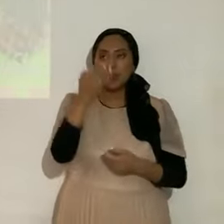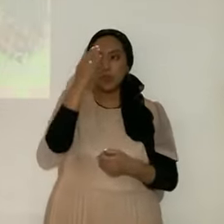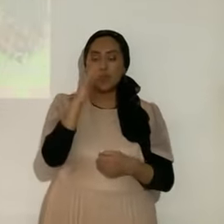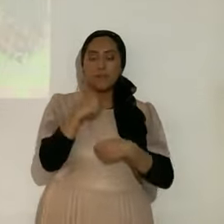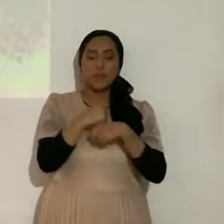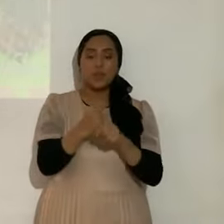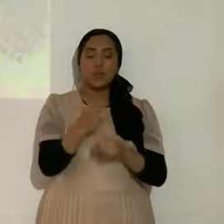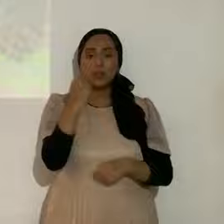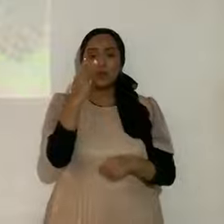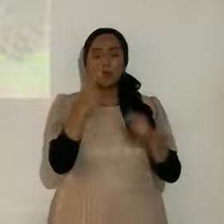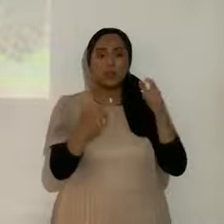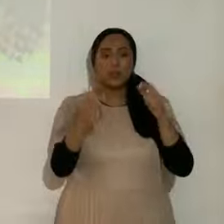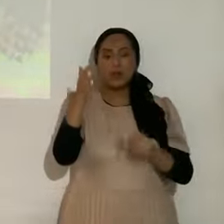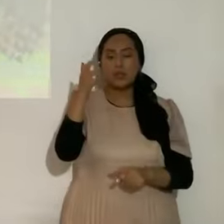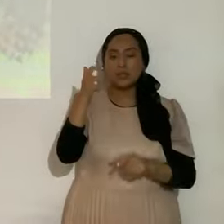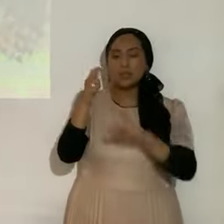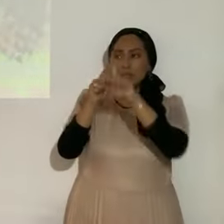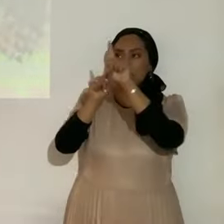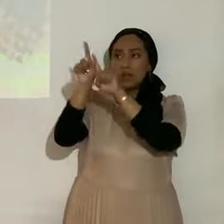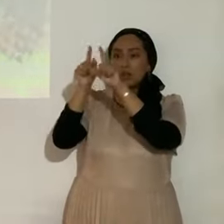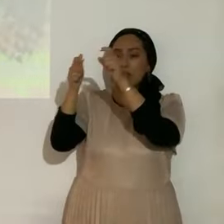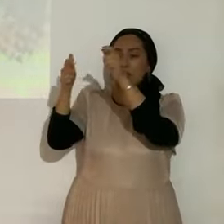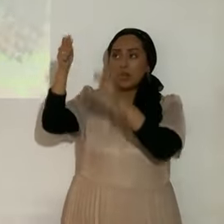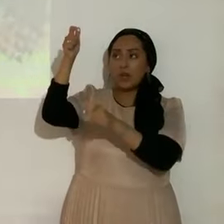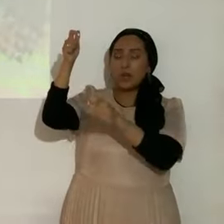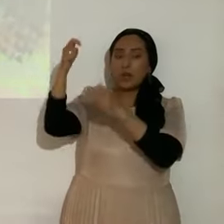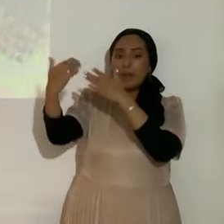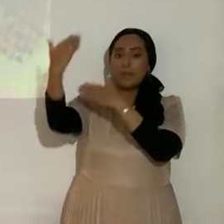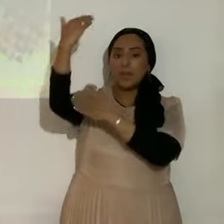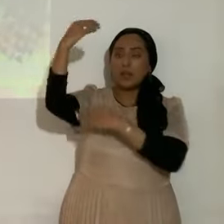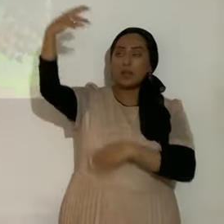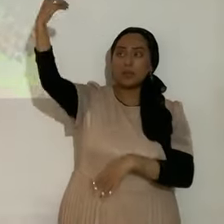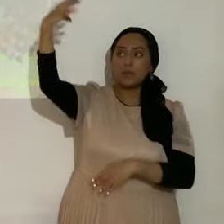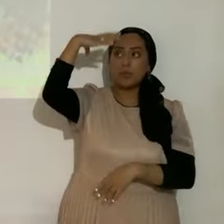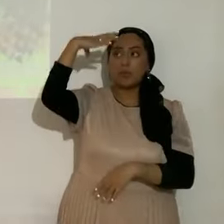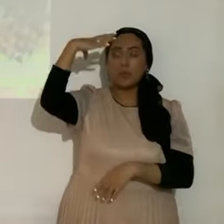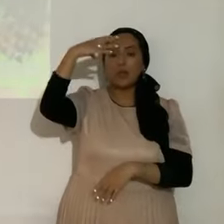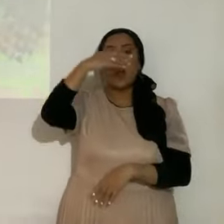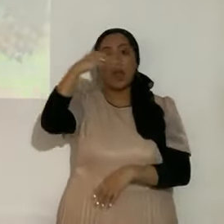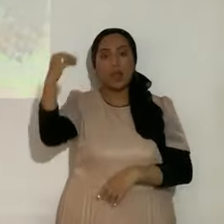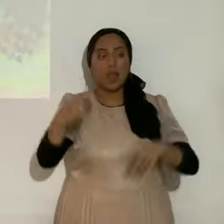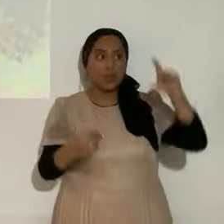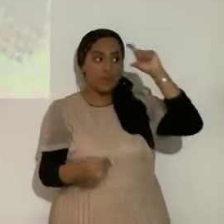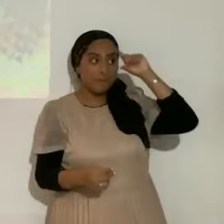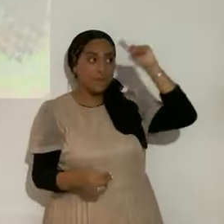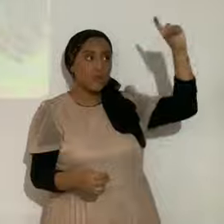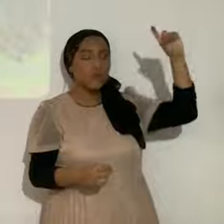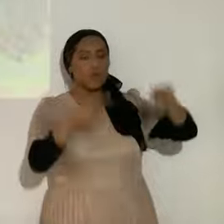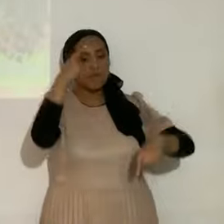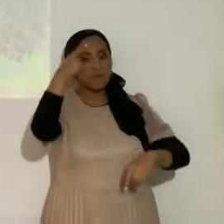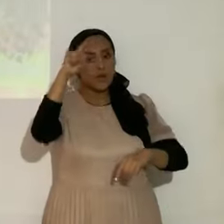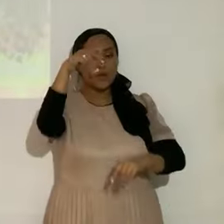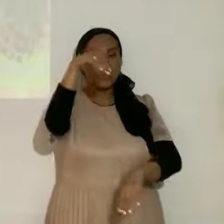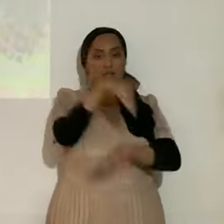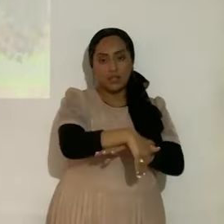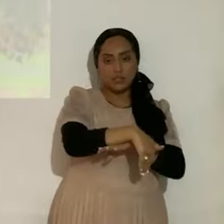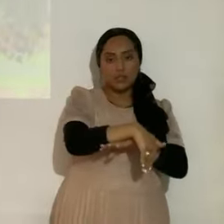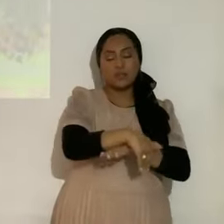las dos grandes lumbreras, la lumbrera mayor para que señorease en el día y la lumbrera menor para que señorease en la